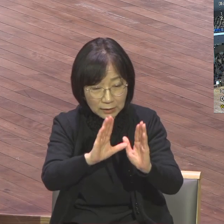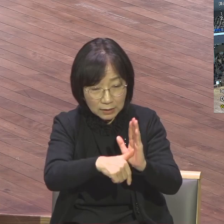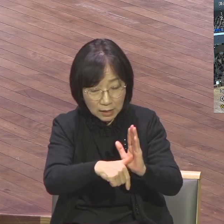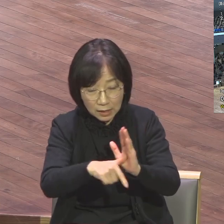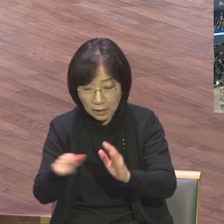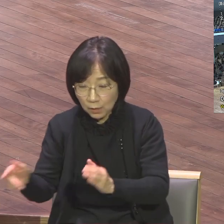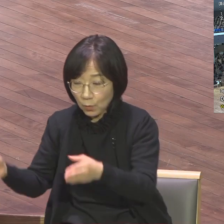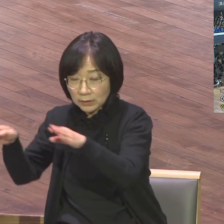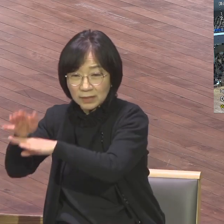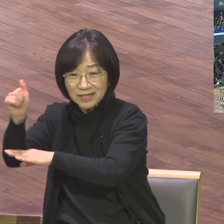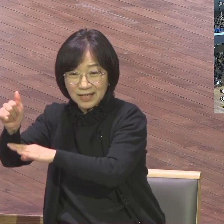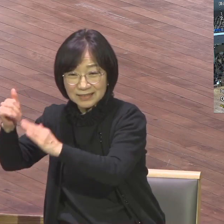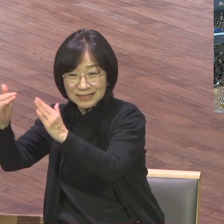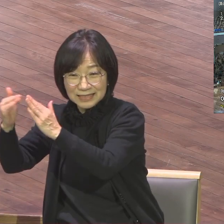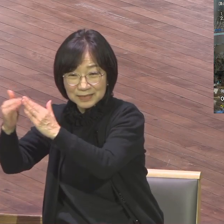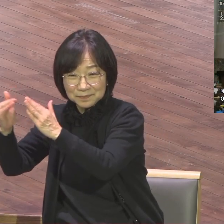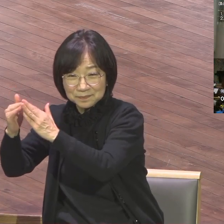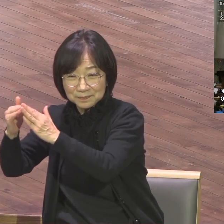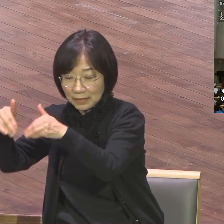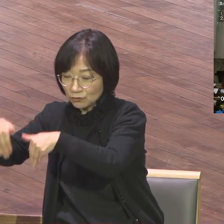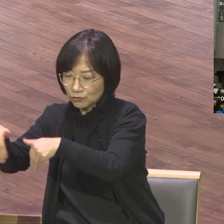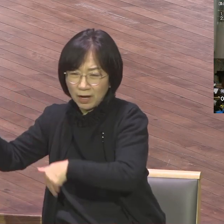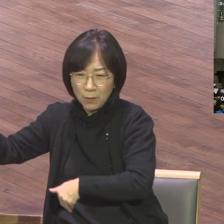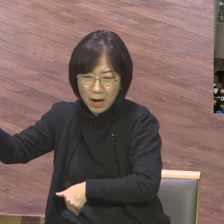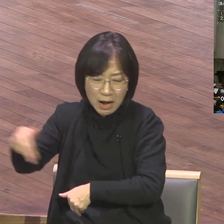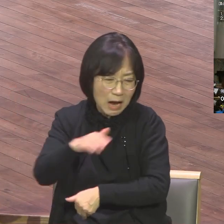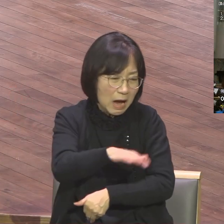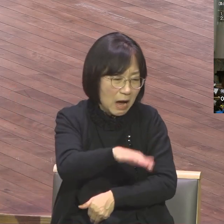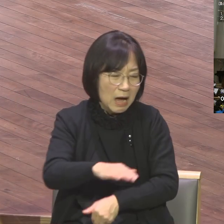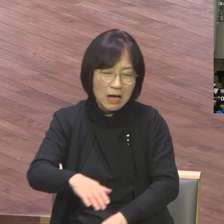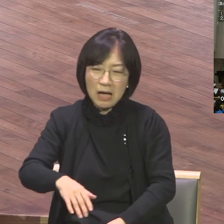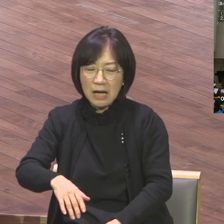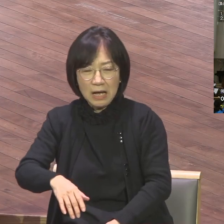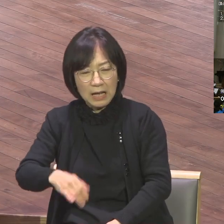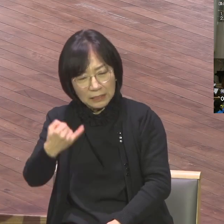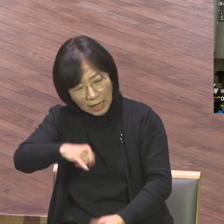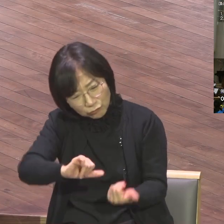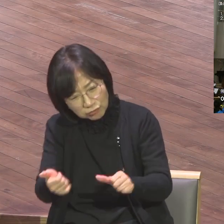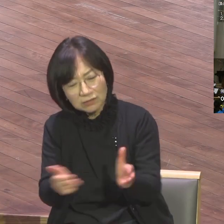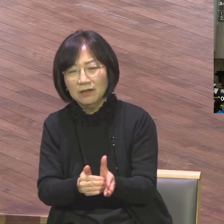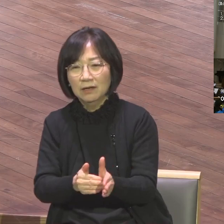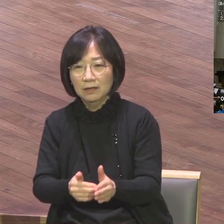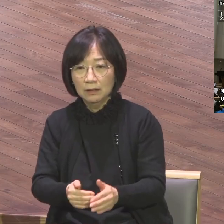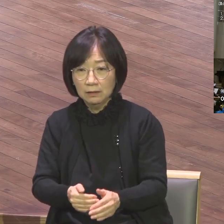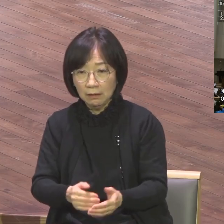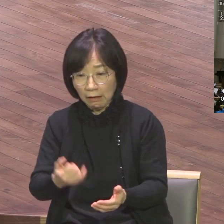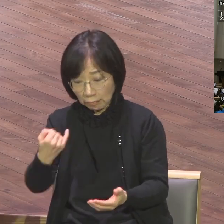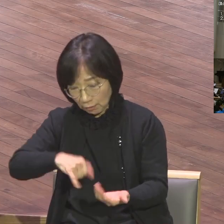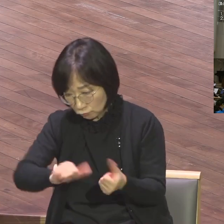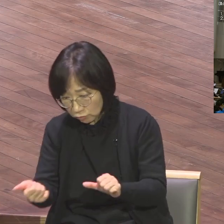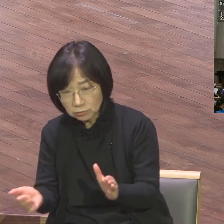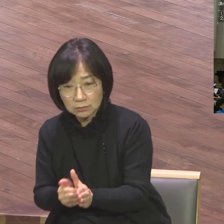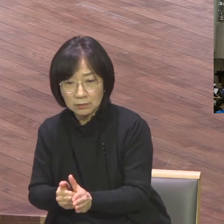집에서 사람들이 와서 회당장에게 이르되 당신의 딸이 죽었나이다. 어찌하여 선생을 괴롭게 하나이까?